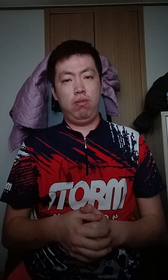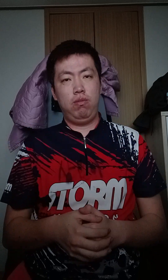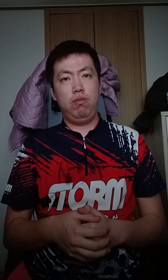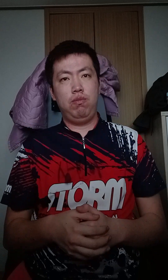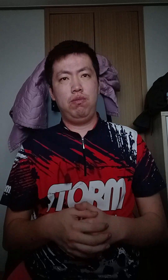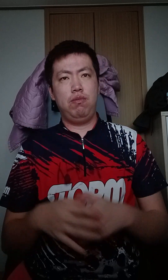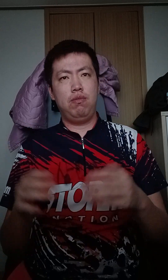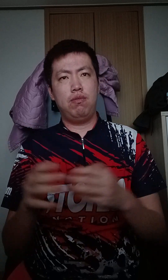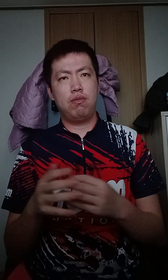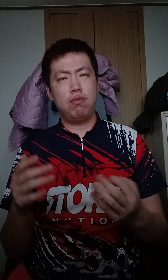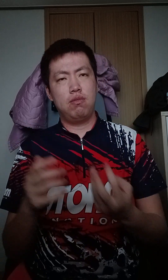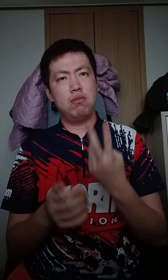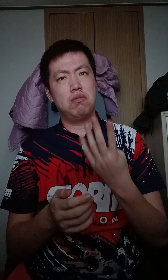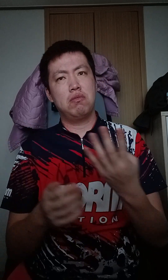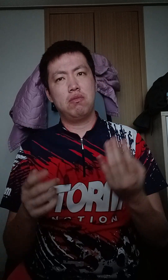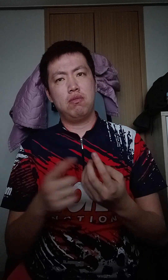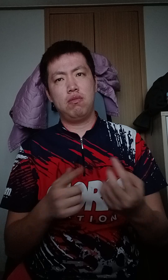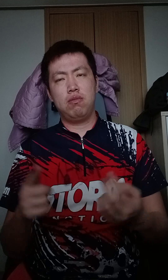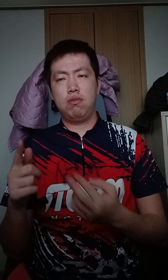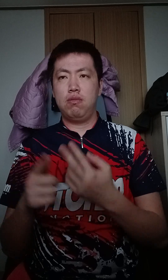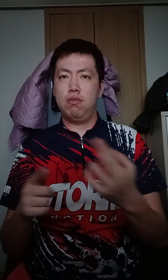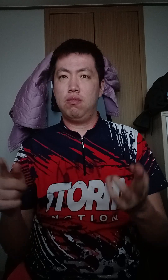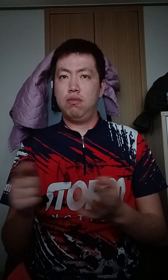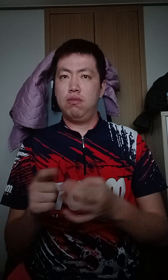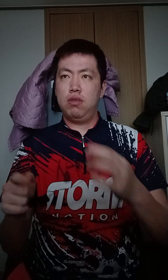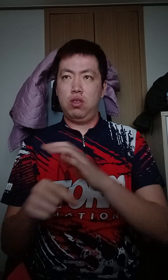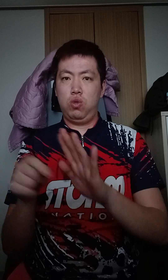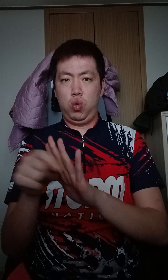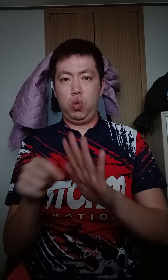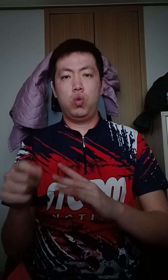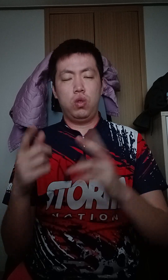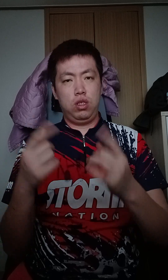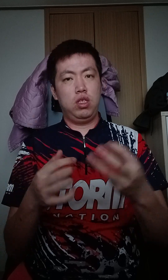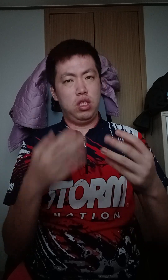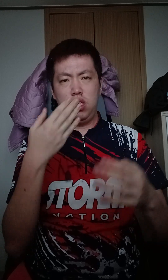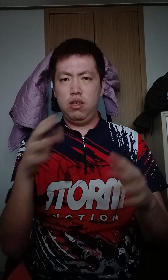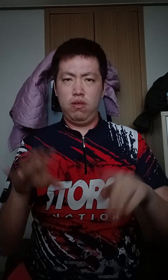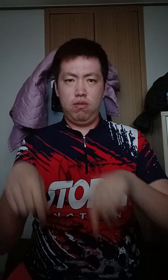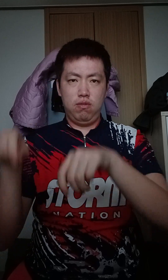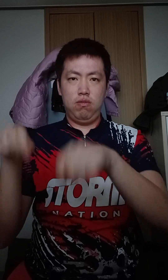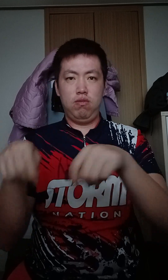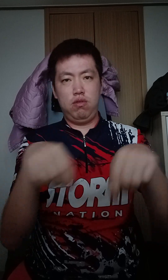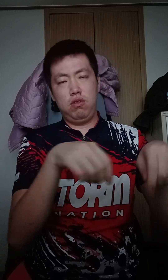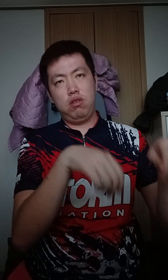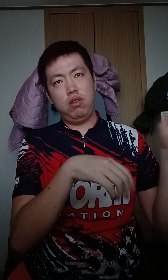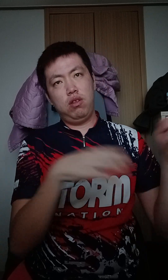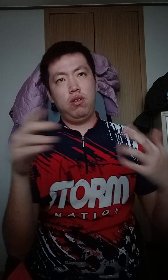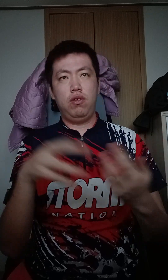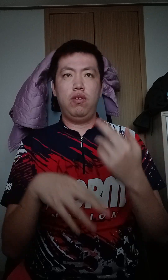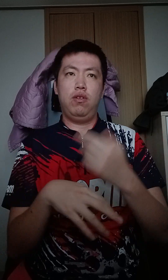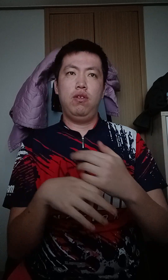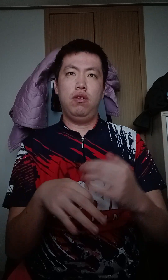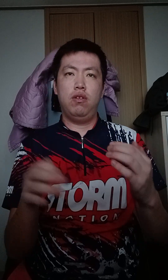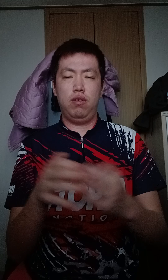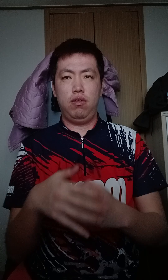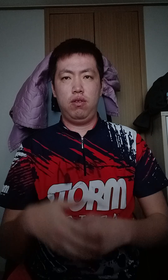하지만 24시간 2, 3교대로 아이들을 돌보며 식사와 빨래 등 집안일에 서류와 전산 작업까지 해야 할